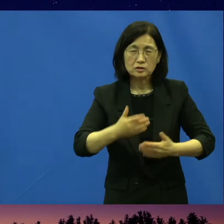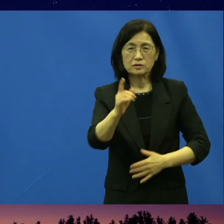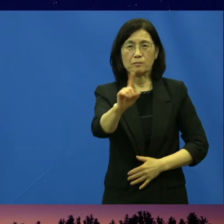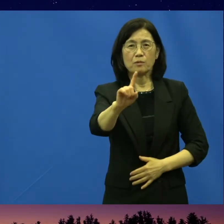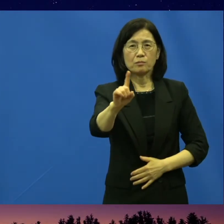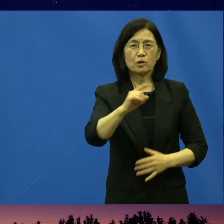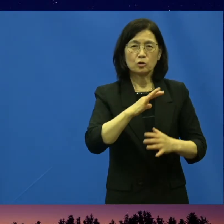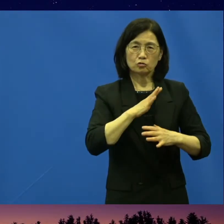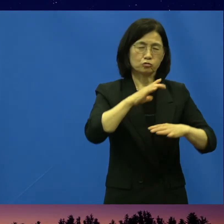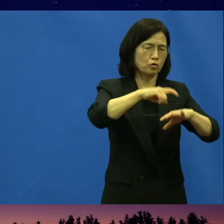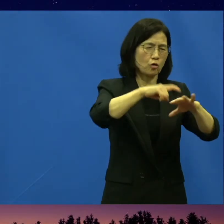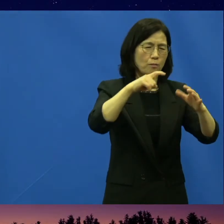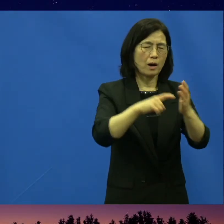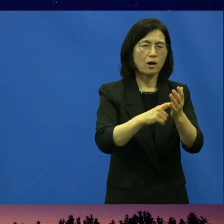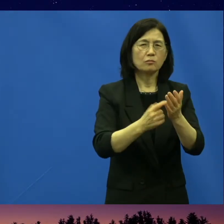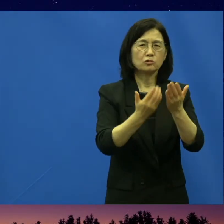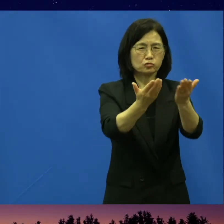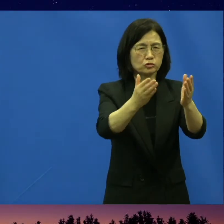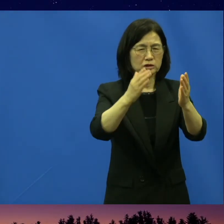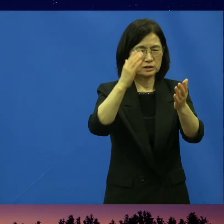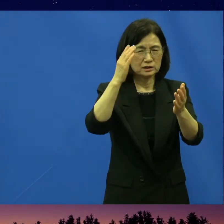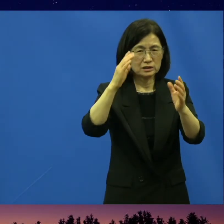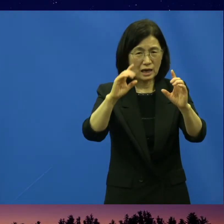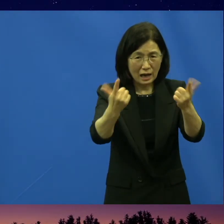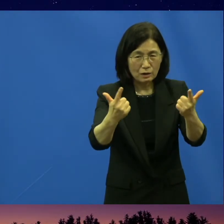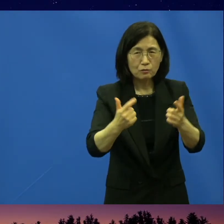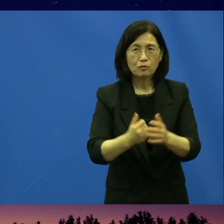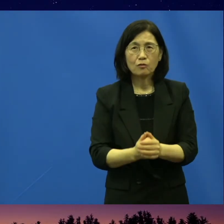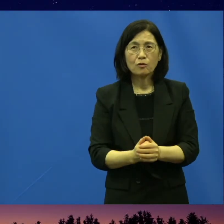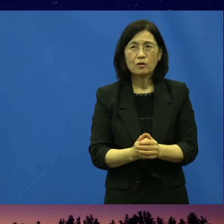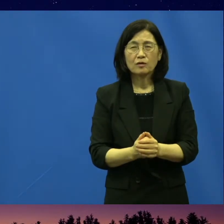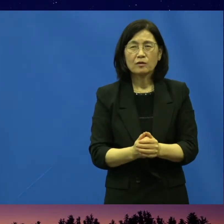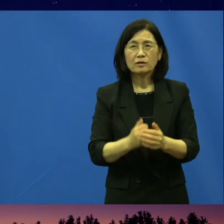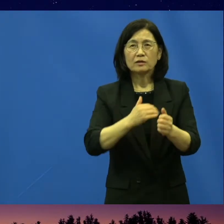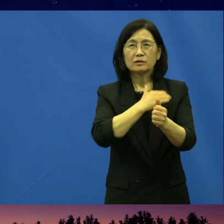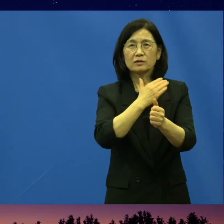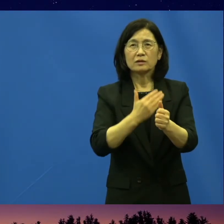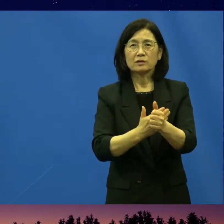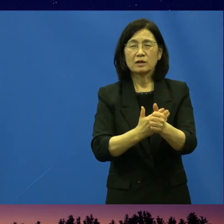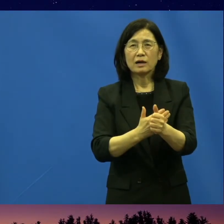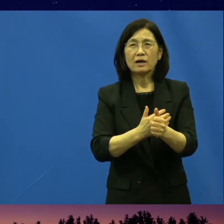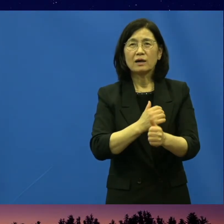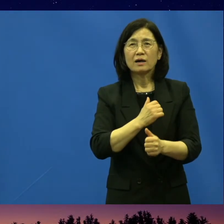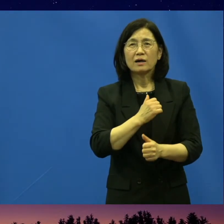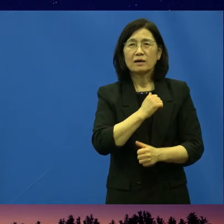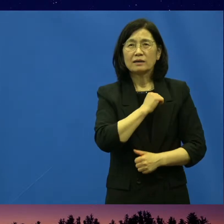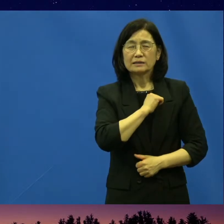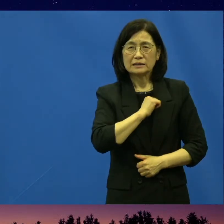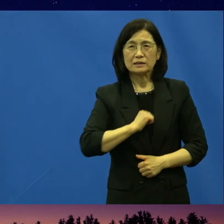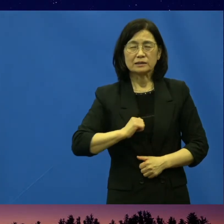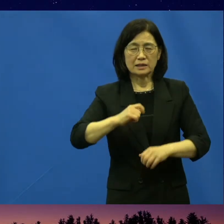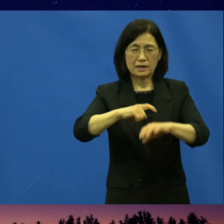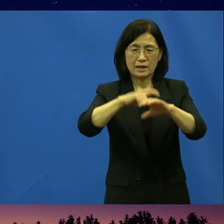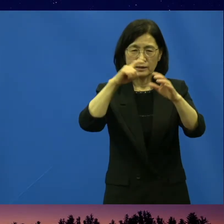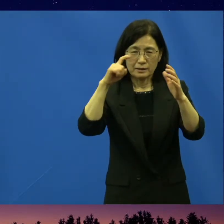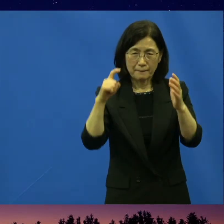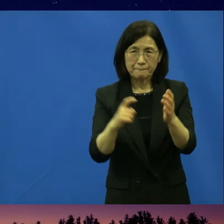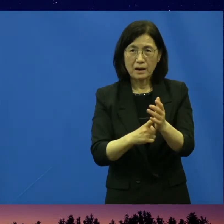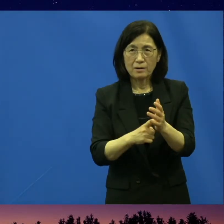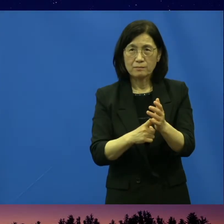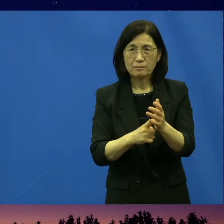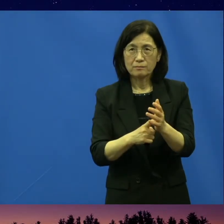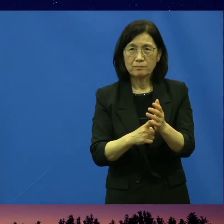두려워하는 마음이 아니요 오직 능력과 사랑과 절제하는 마음이에요. 여러분 두려워하는